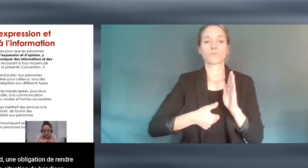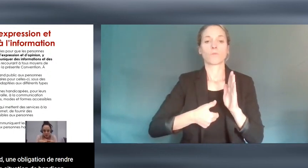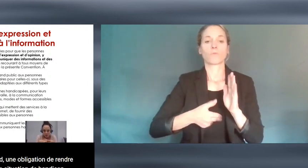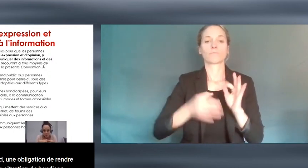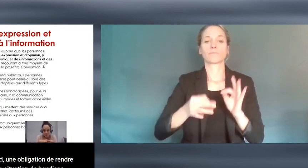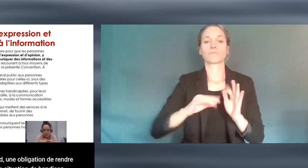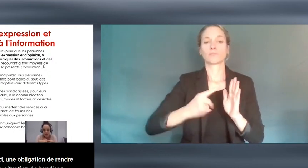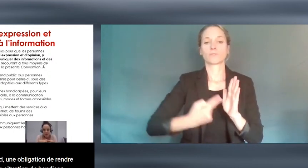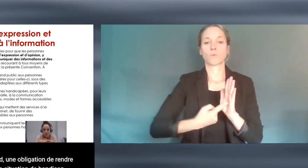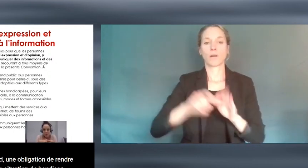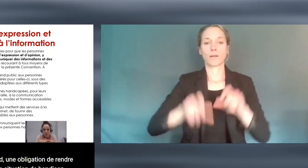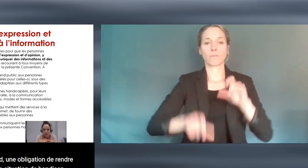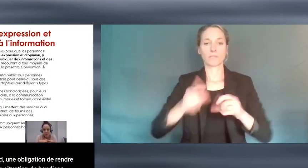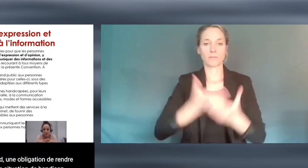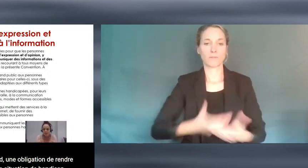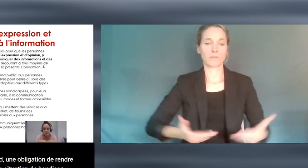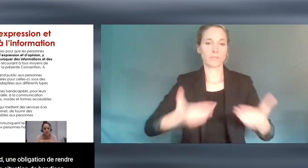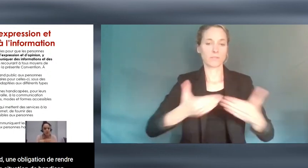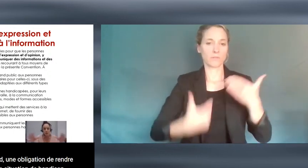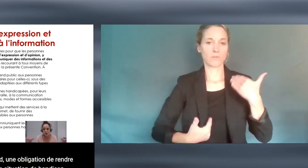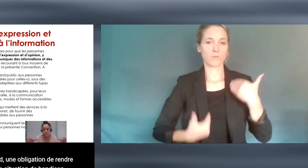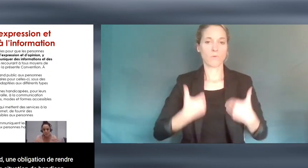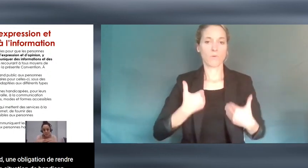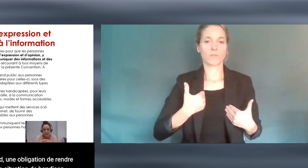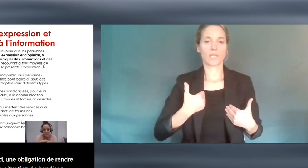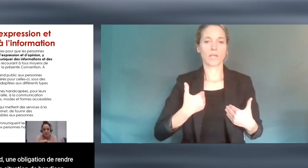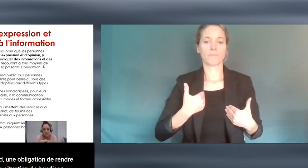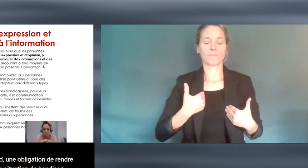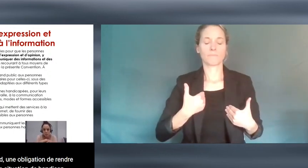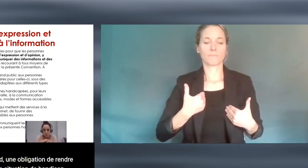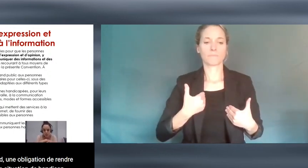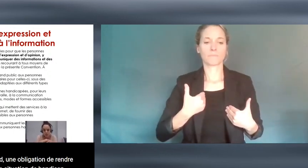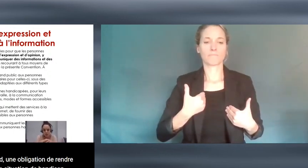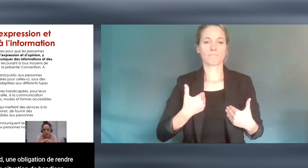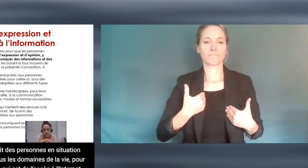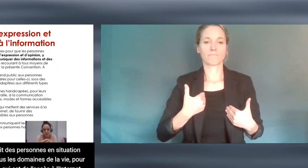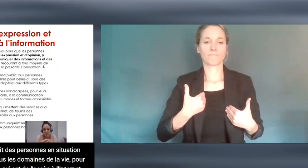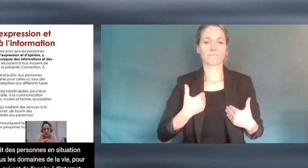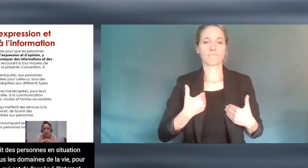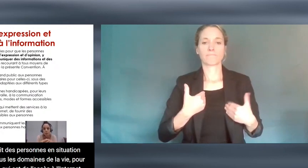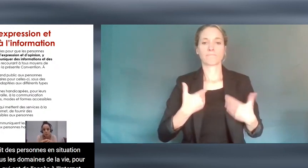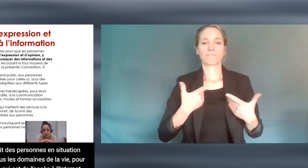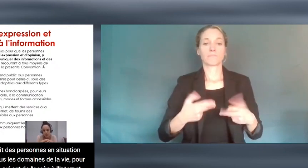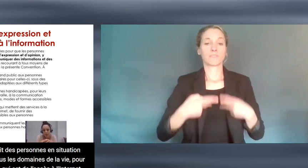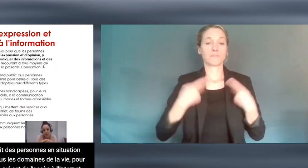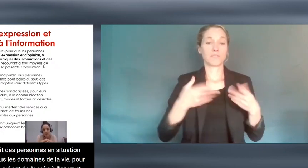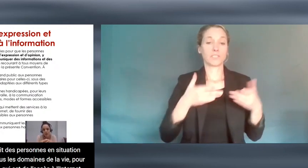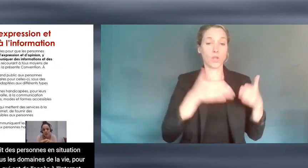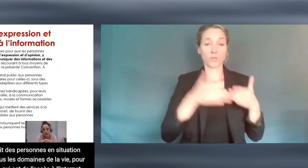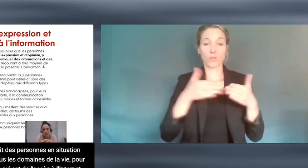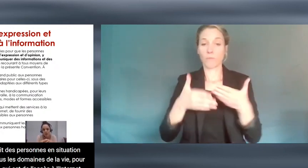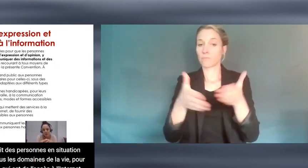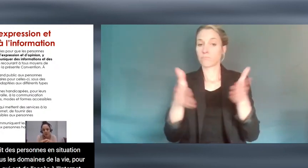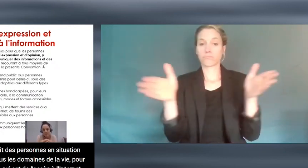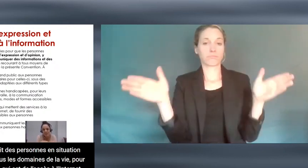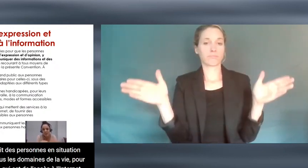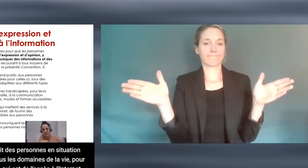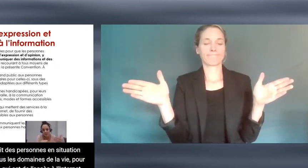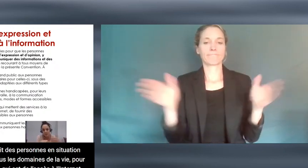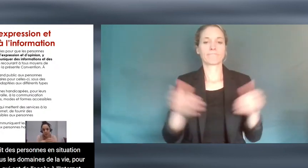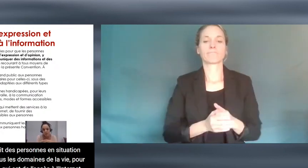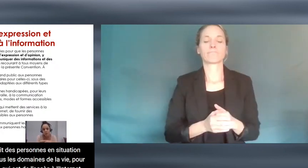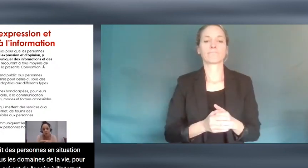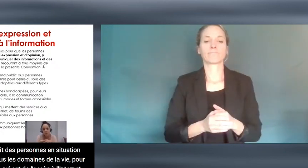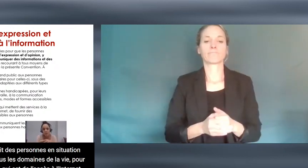en situation de handicap, qui s'étend à quasiment tous les domaines de la vie, pour ce qui est de l'accès